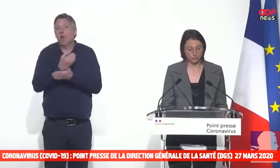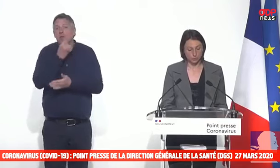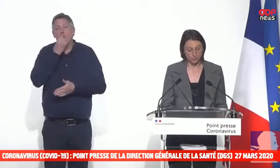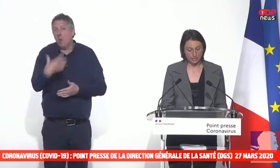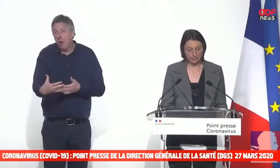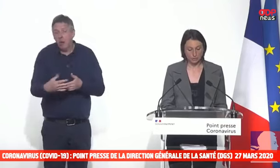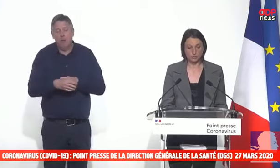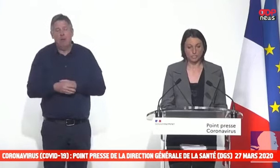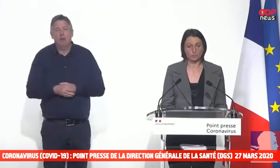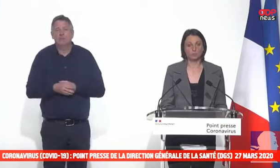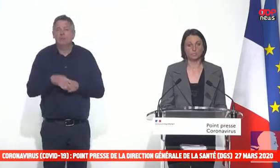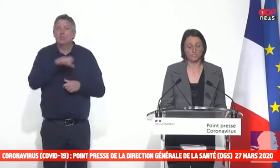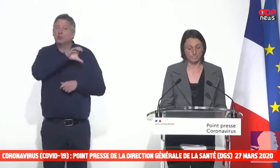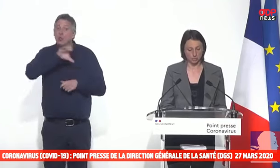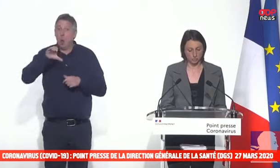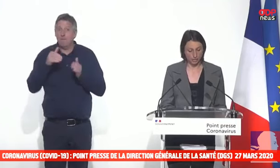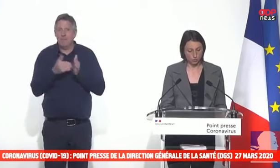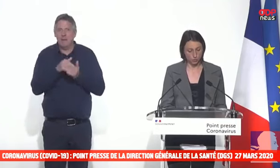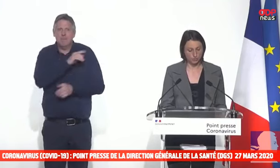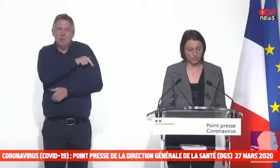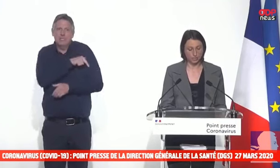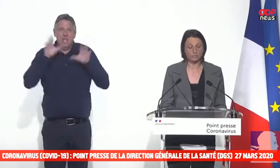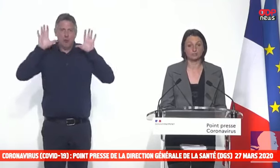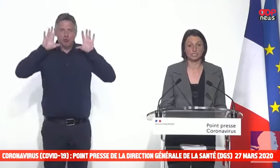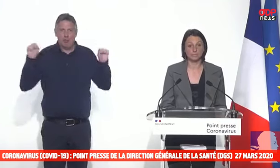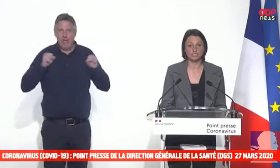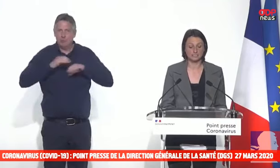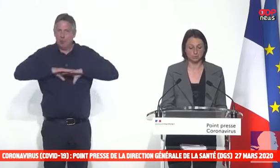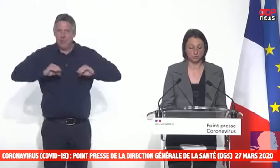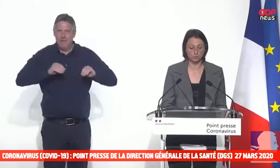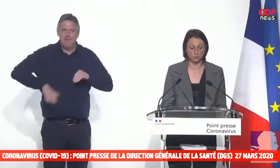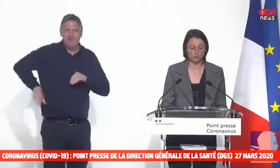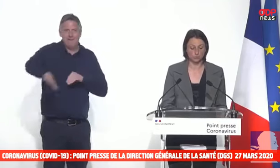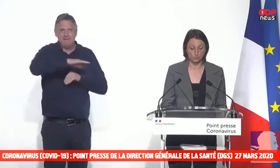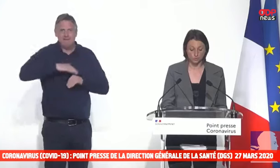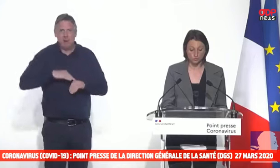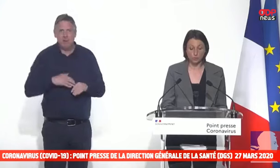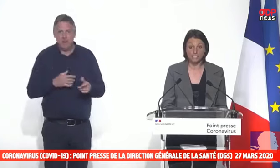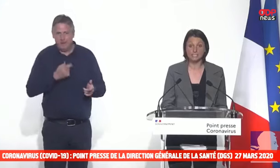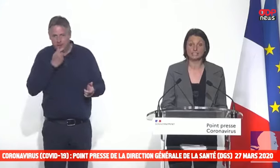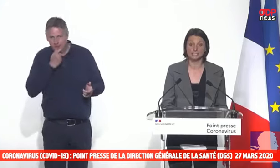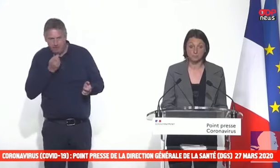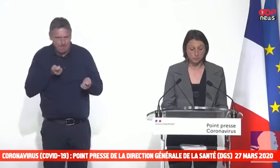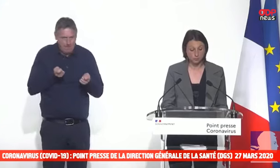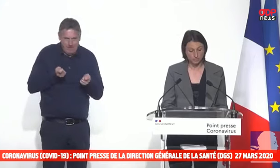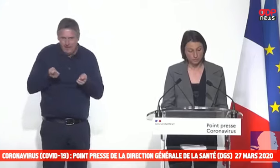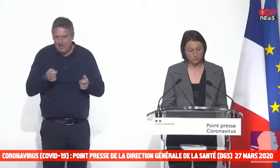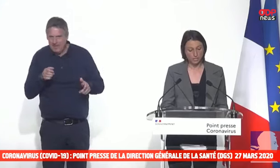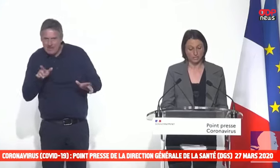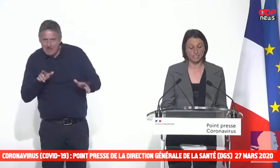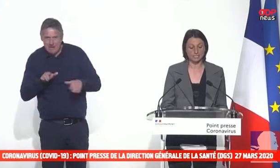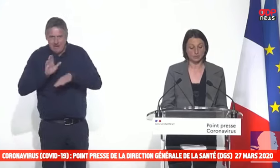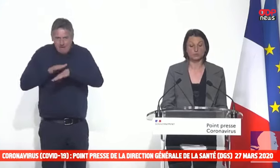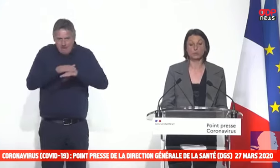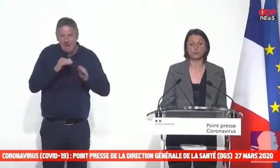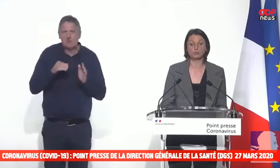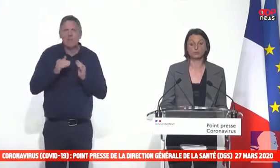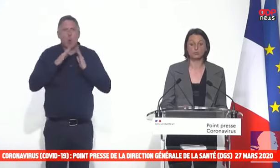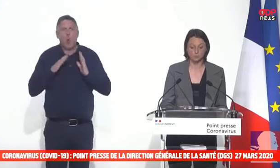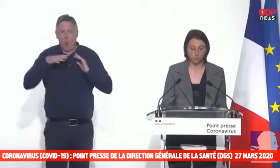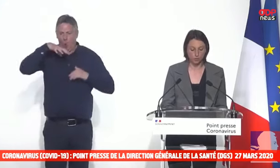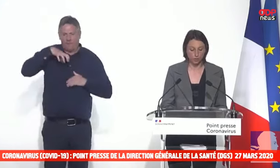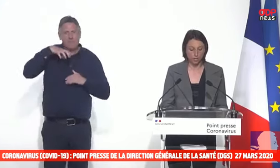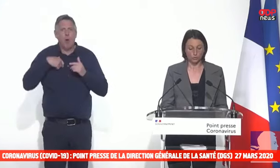l'engagement exceptionnel des 100 000 policiers et gendarmes sur le terrain qui font respecter ces mesures de confinement et qui les expliquent aussi parce qu'il y a toujours en